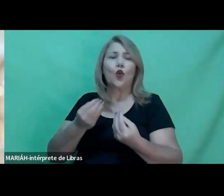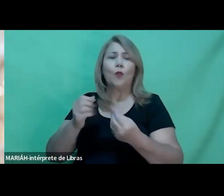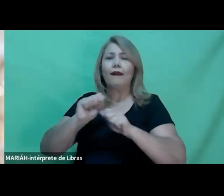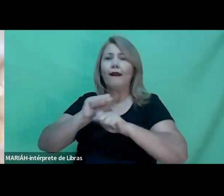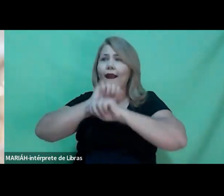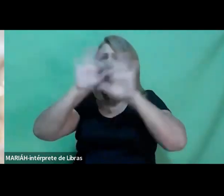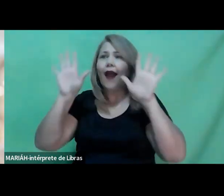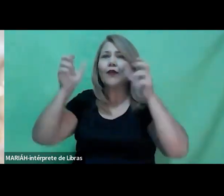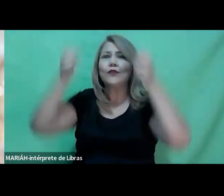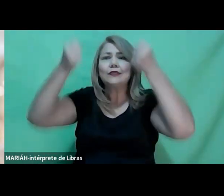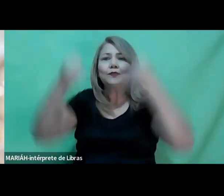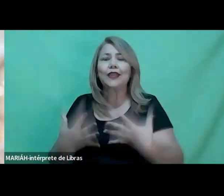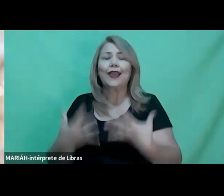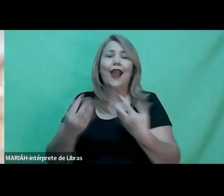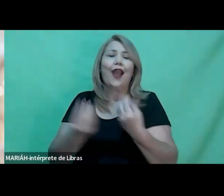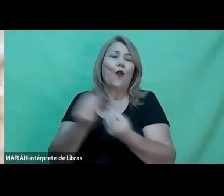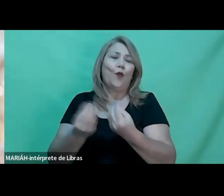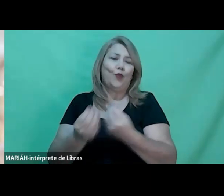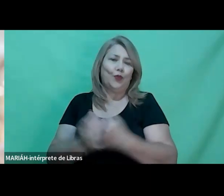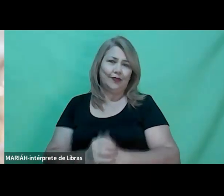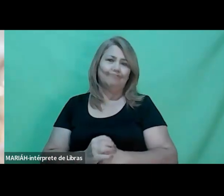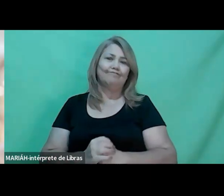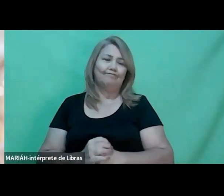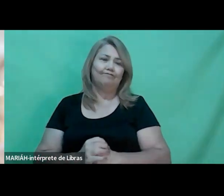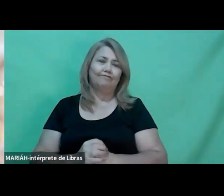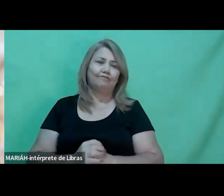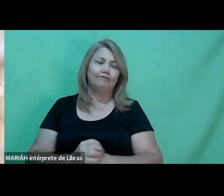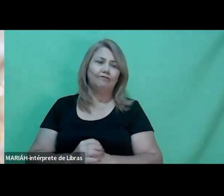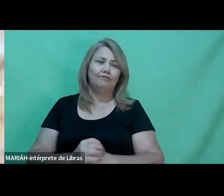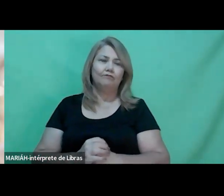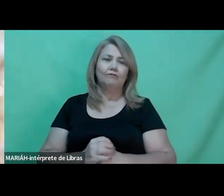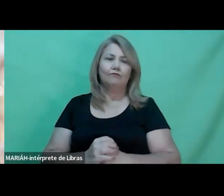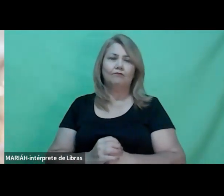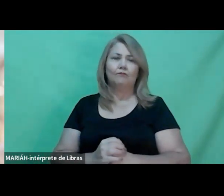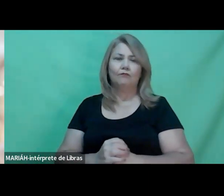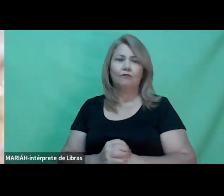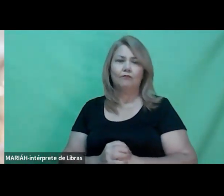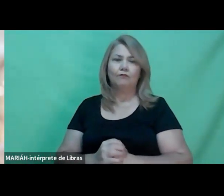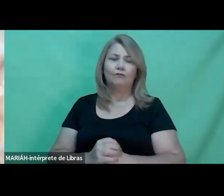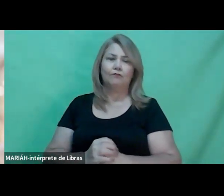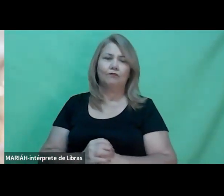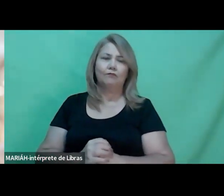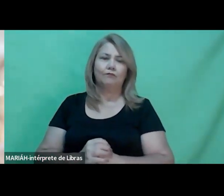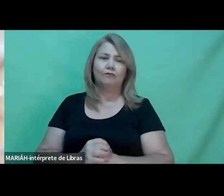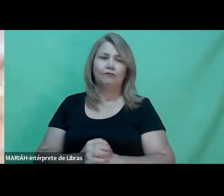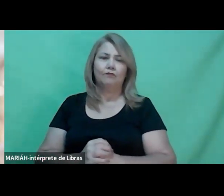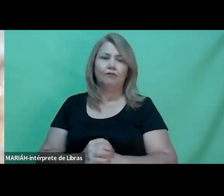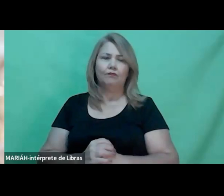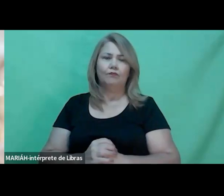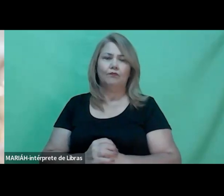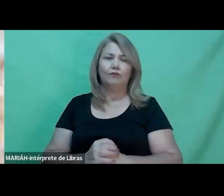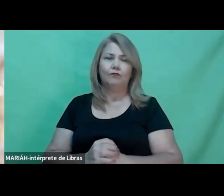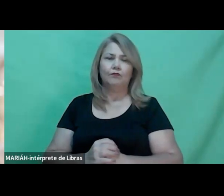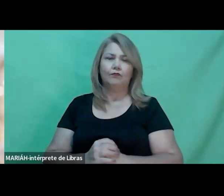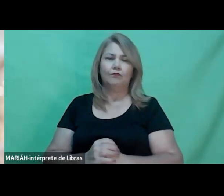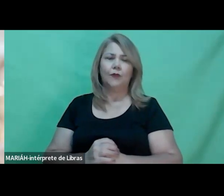sobre ello sin embargo eh No no es así Germán